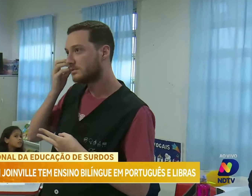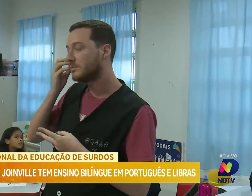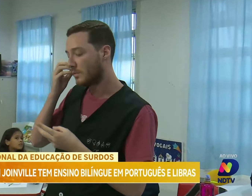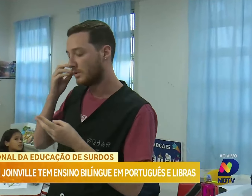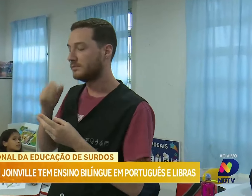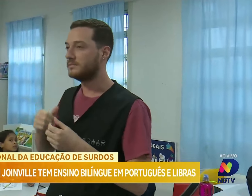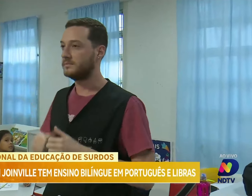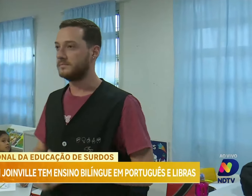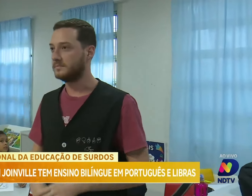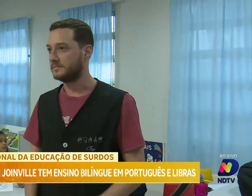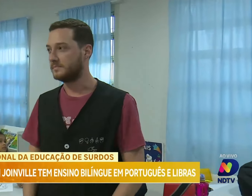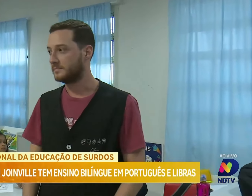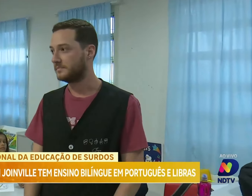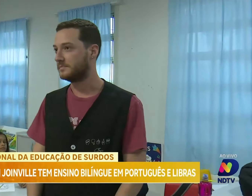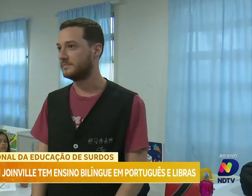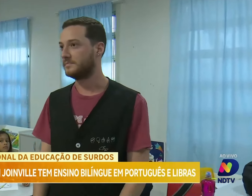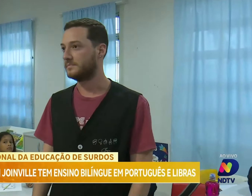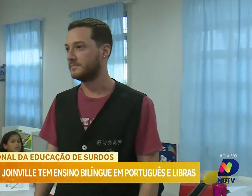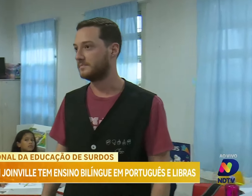e a Simone.